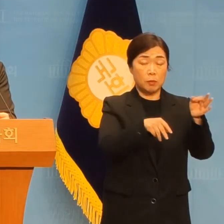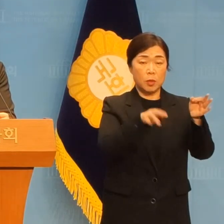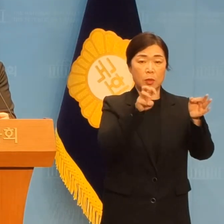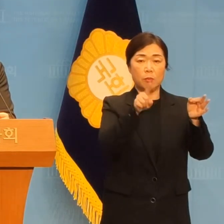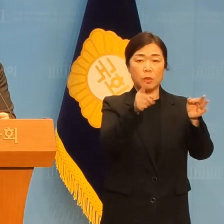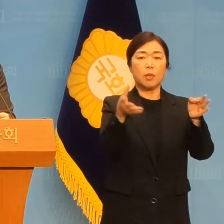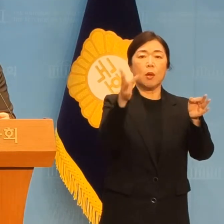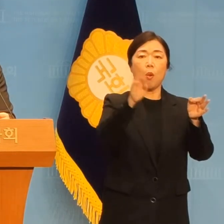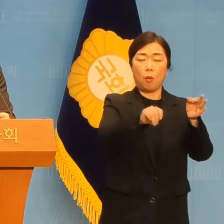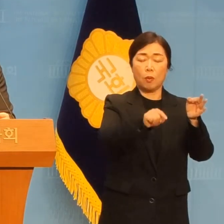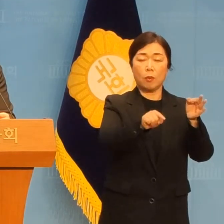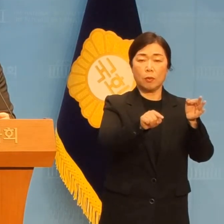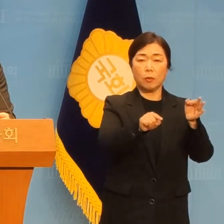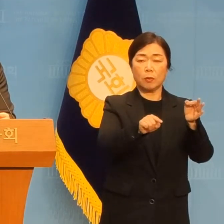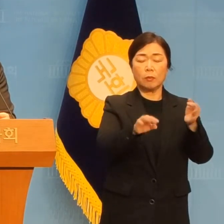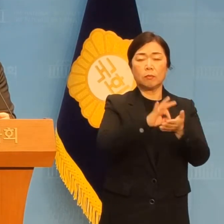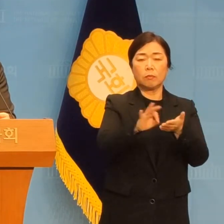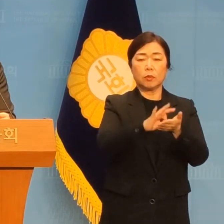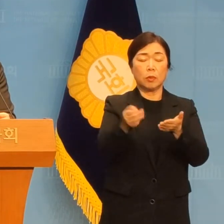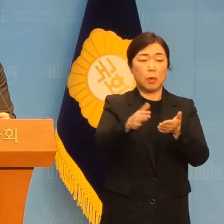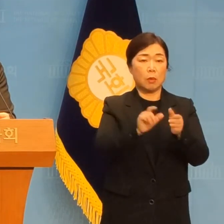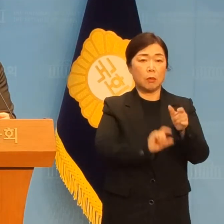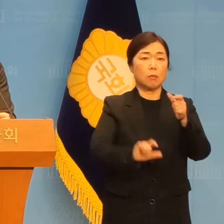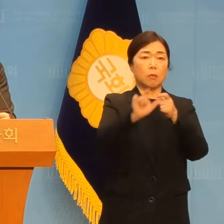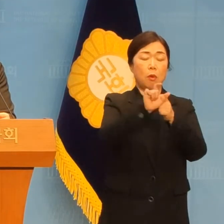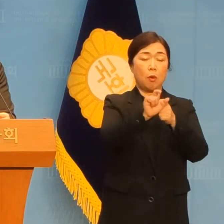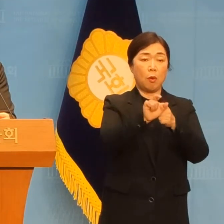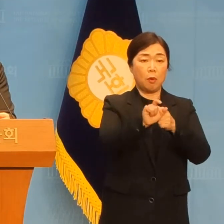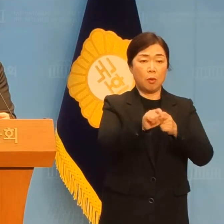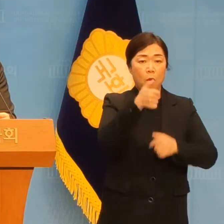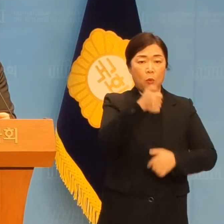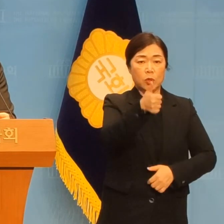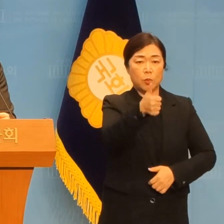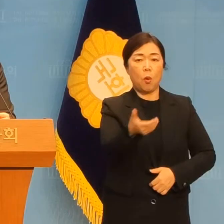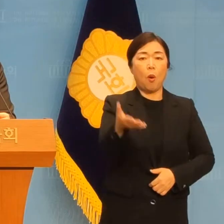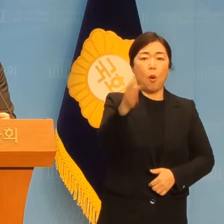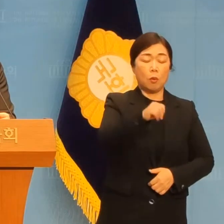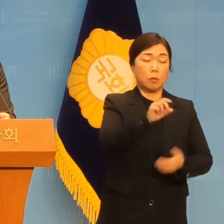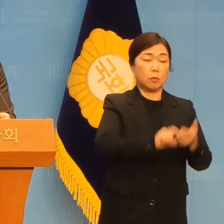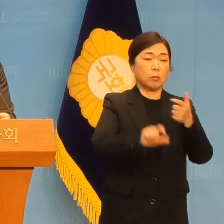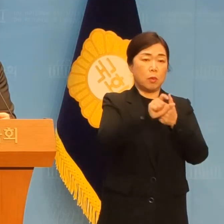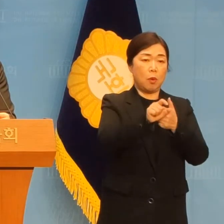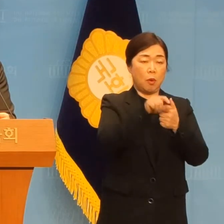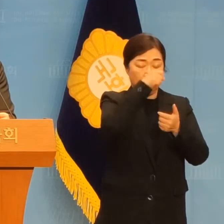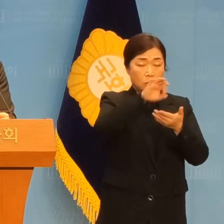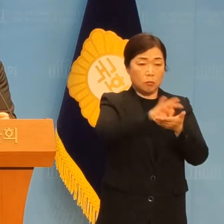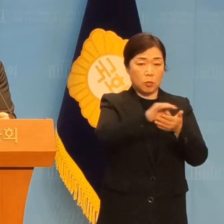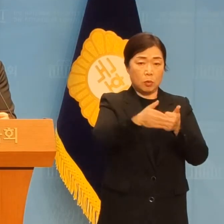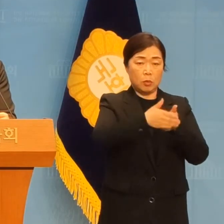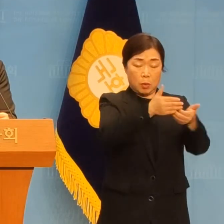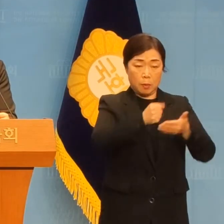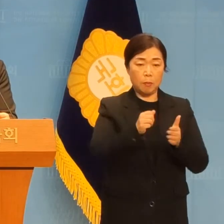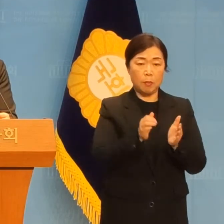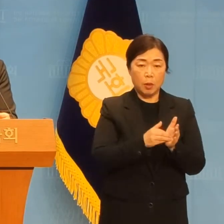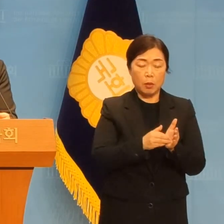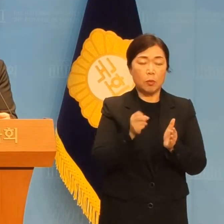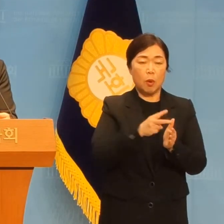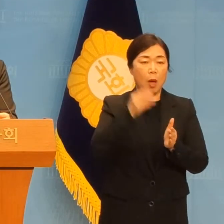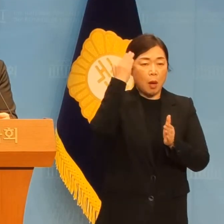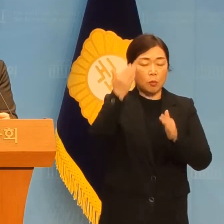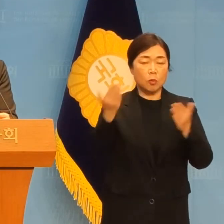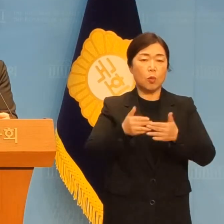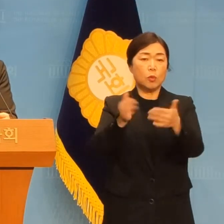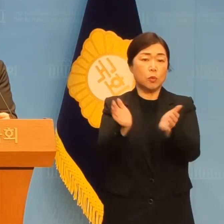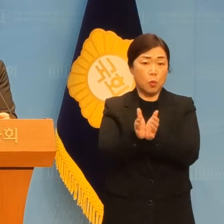그런데도 국민 혈세 55억 원을 또 받아갑니다. 한국노총도 마찬가지로 55억 원을 챙겼습니다. 문제는